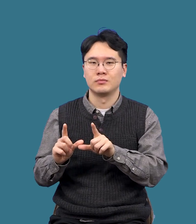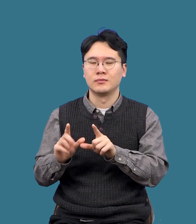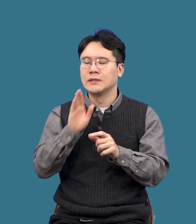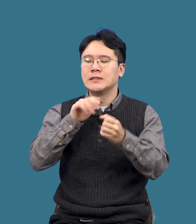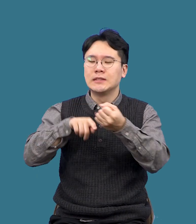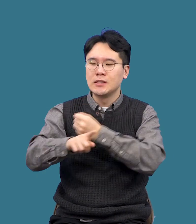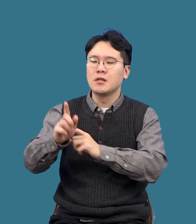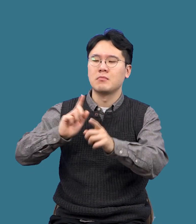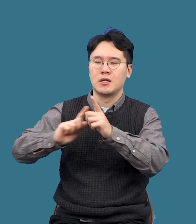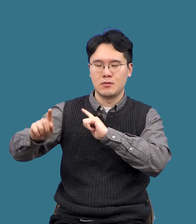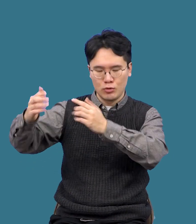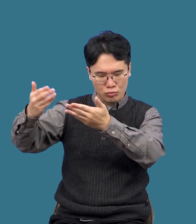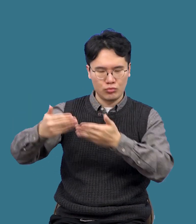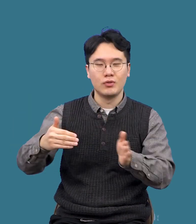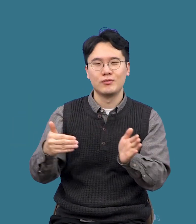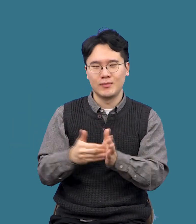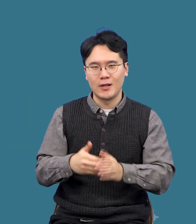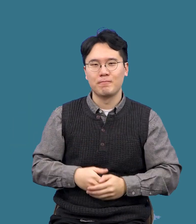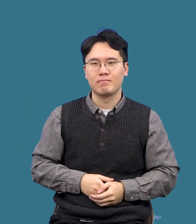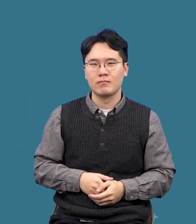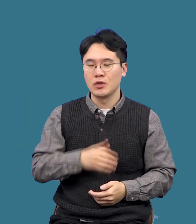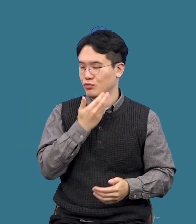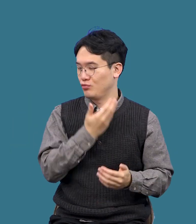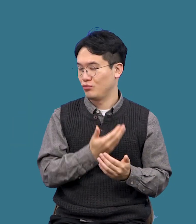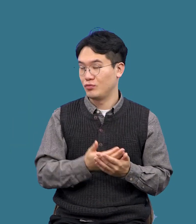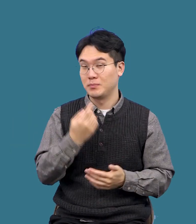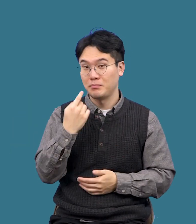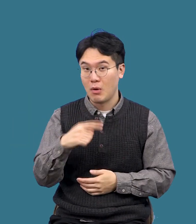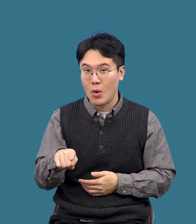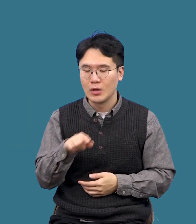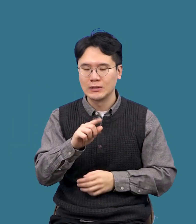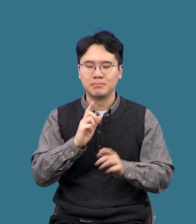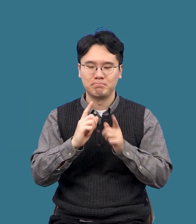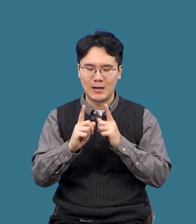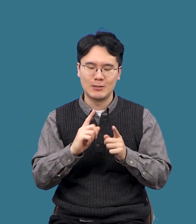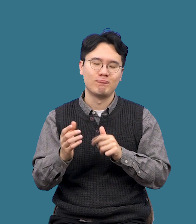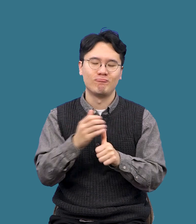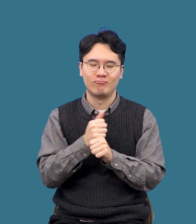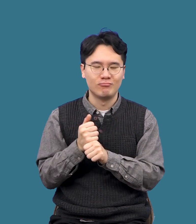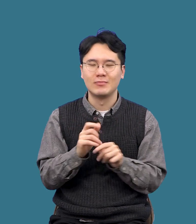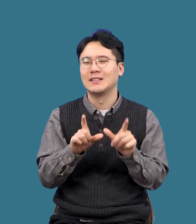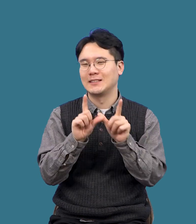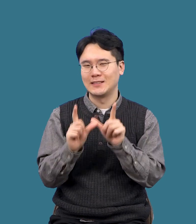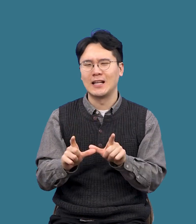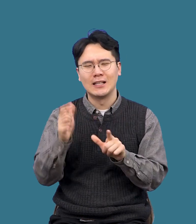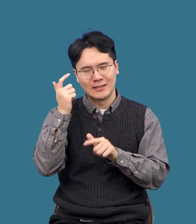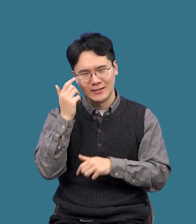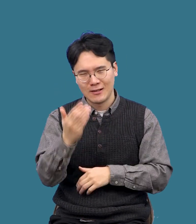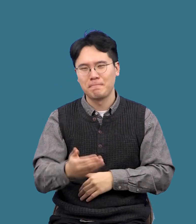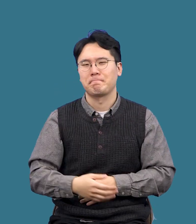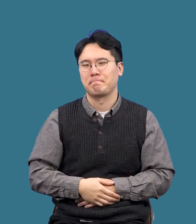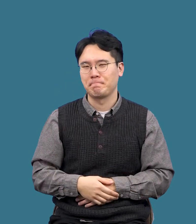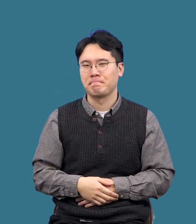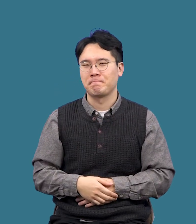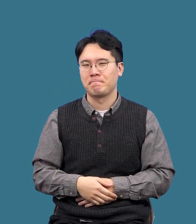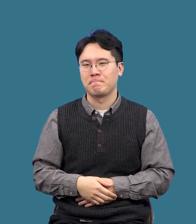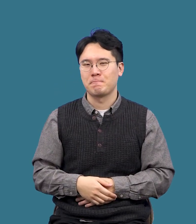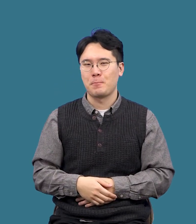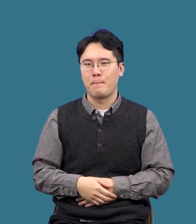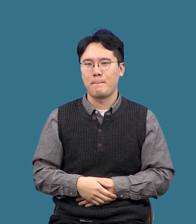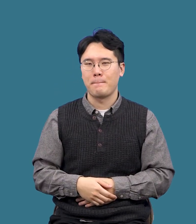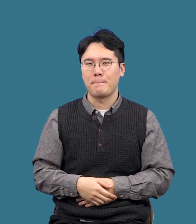우리에게 주셨다는 것입니다. 중요한 것은 그 말씀을 붙들고 살고 있느냐는 것입니다. 그러니까